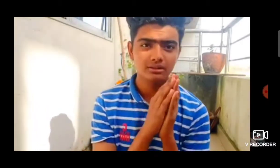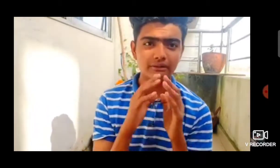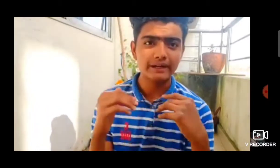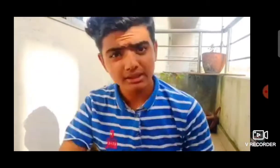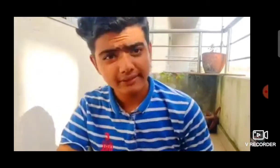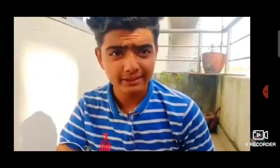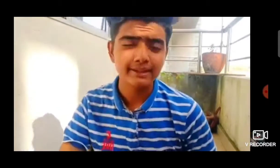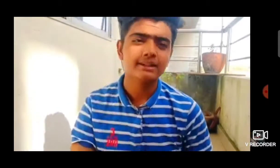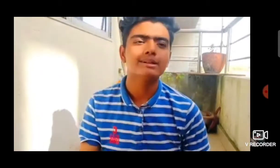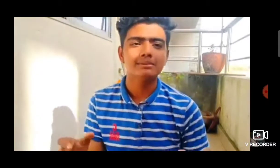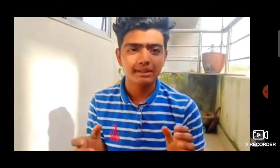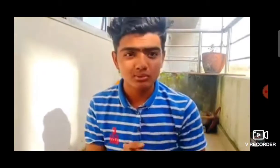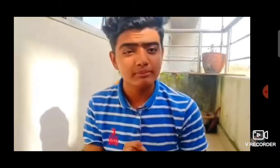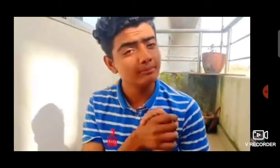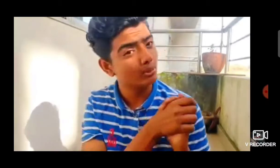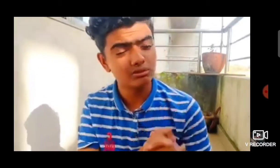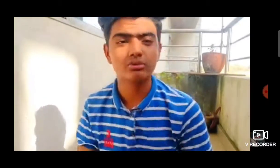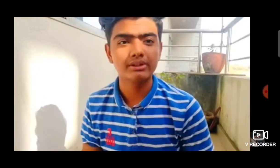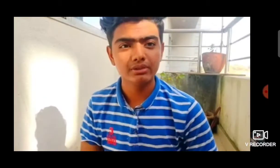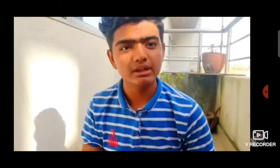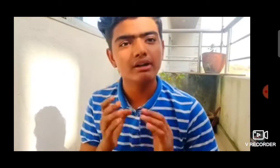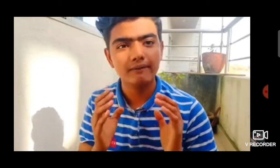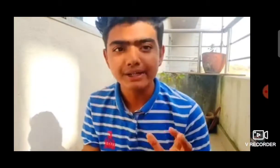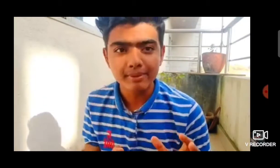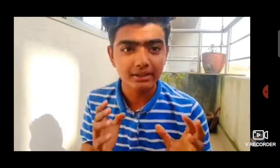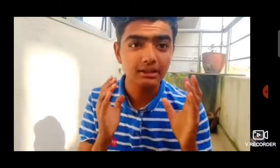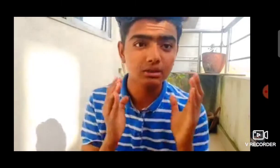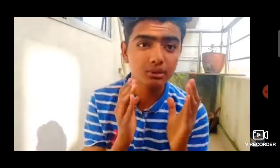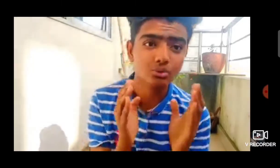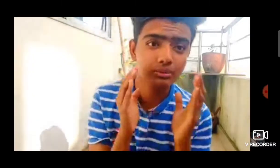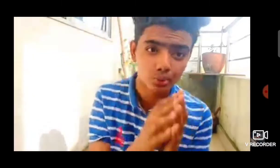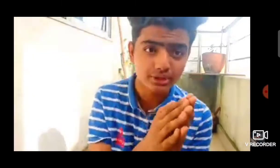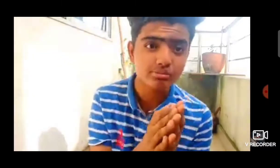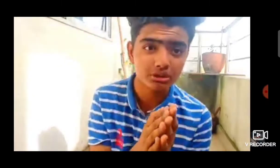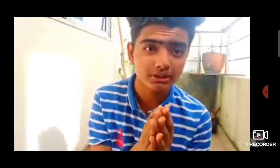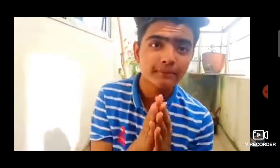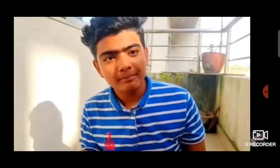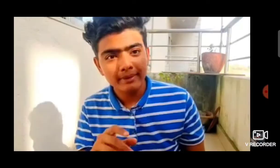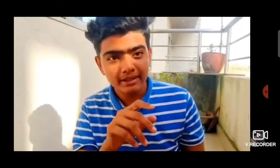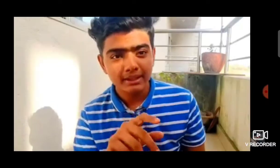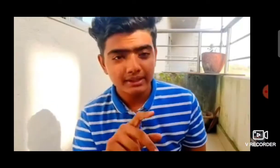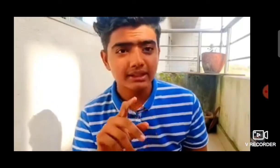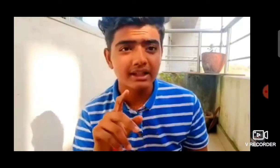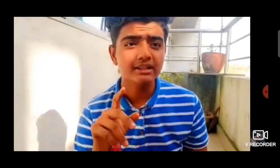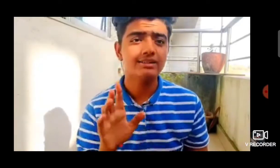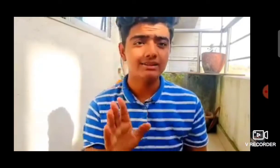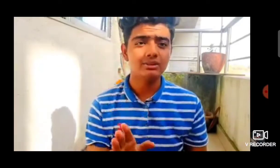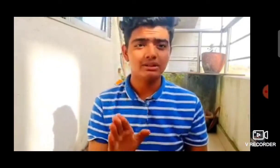फाइटर फाइटर मिनट बाद हमारे स्कूल में सब ठौर स्टूडेंट्स लेफ्ट साइड है कि कल हम लोग स्कूलों प्रोटेस्ट हुआ था उस टाइम इन थे कि क्या यह सही